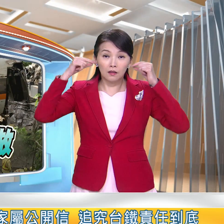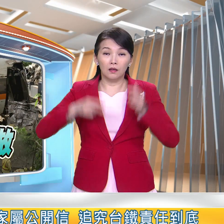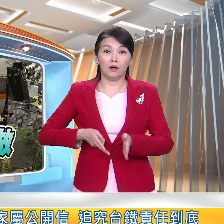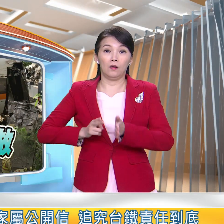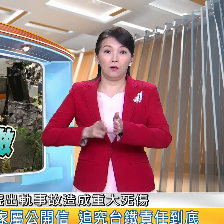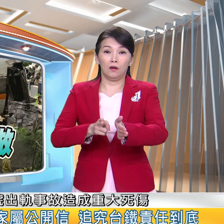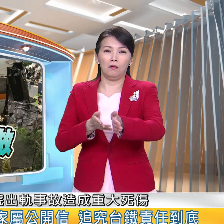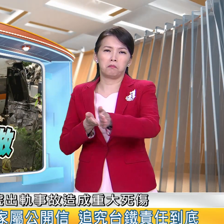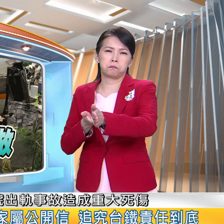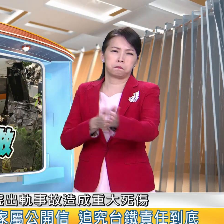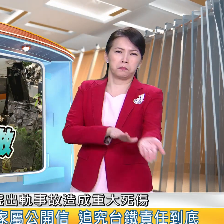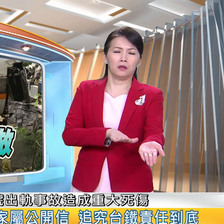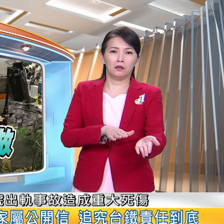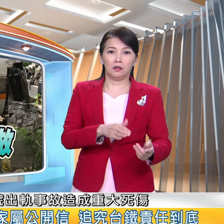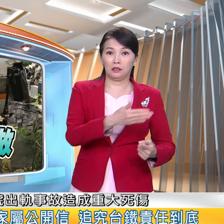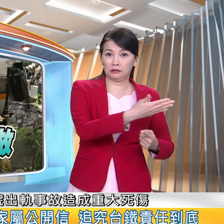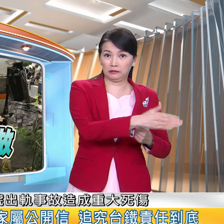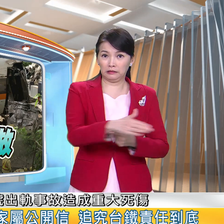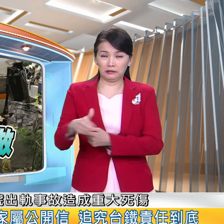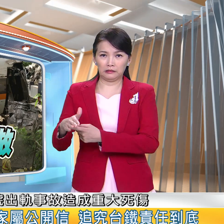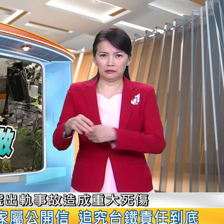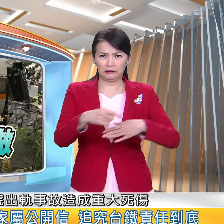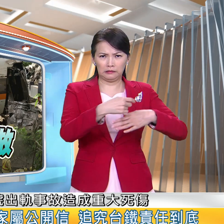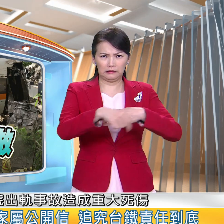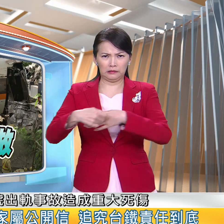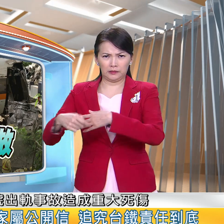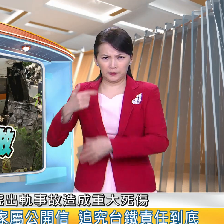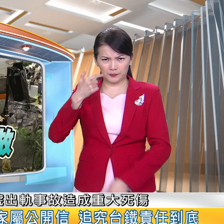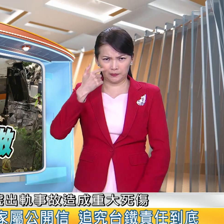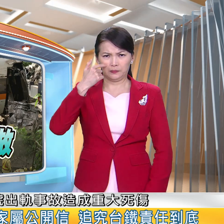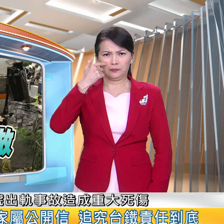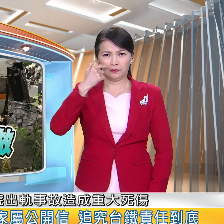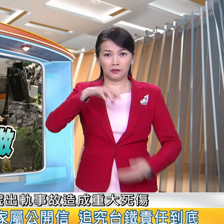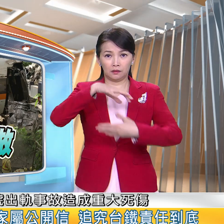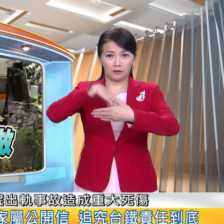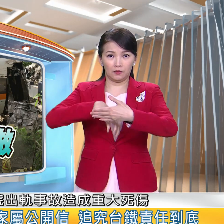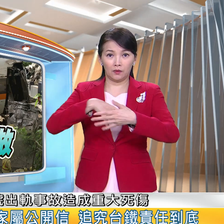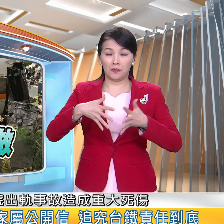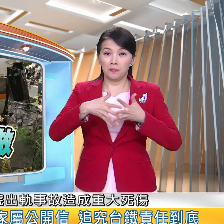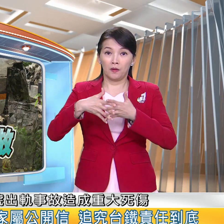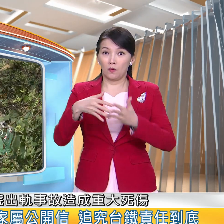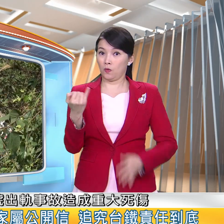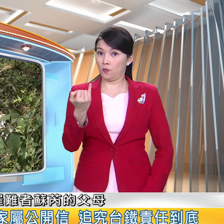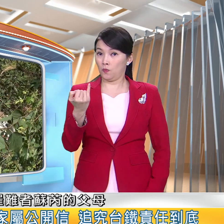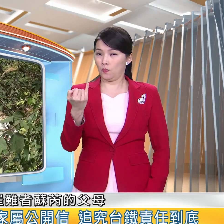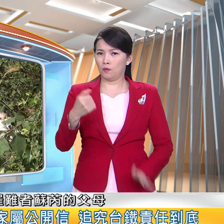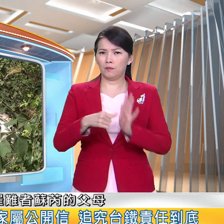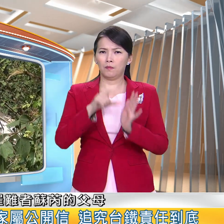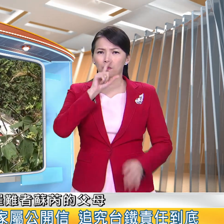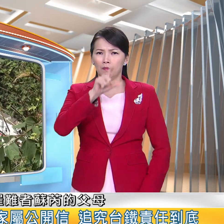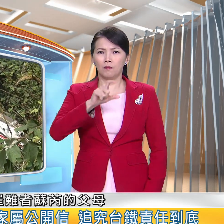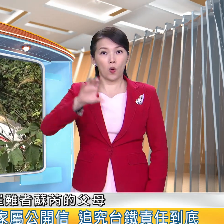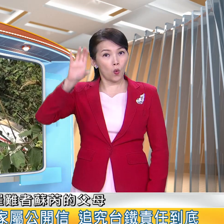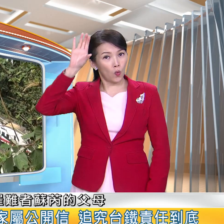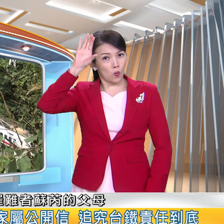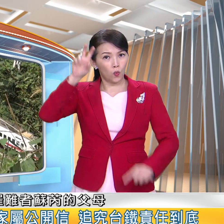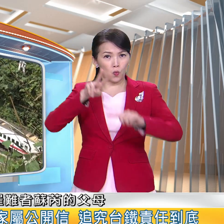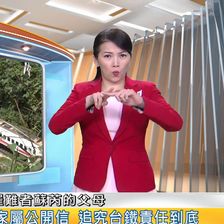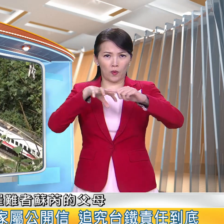台铁太鲁阁号出轨事故造成重大死伤，而其中美国籍罹难者苏瑞